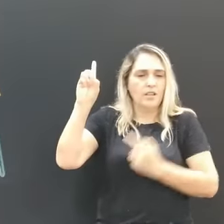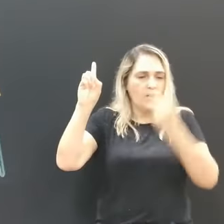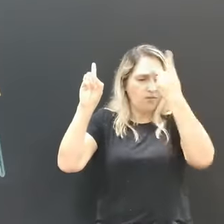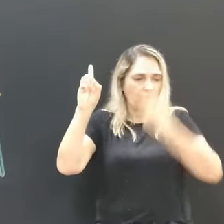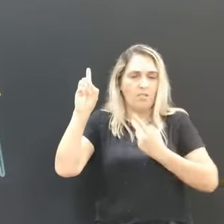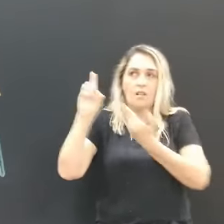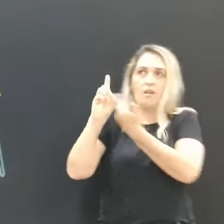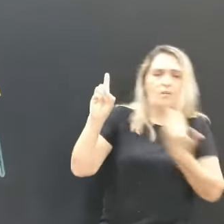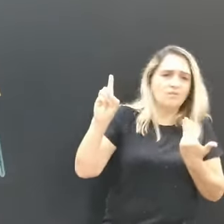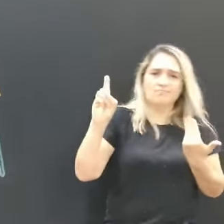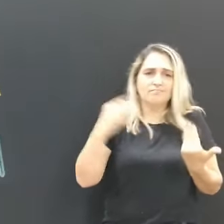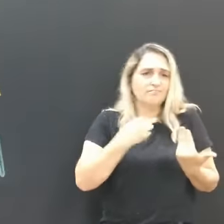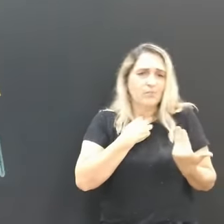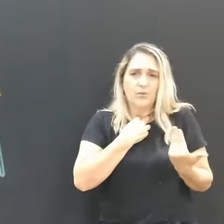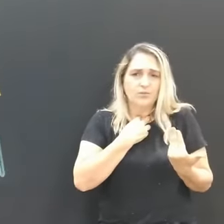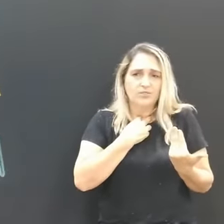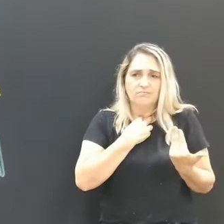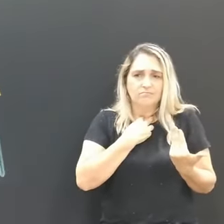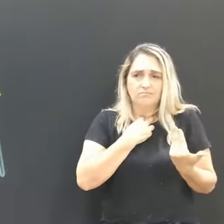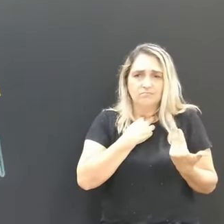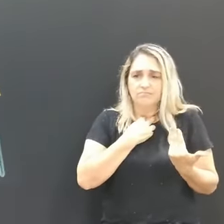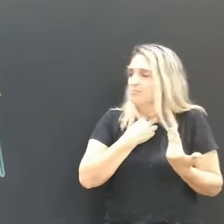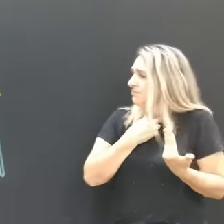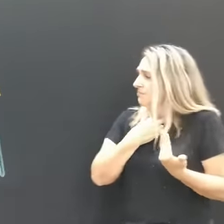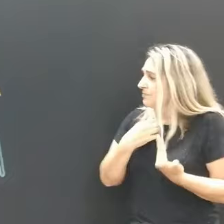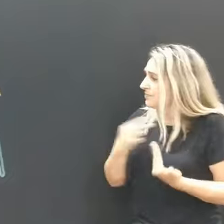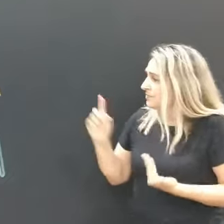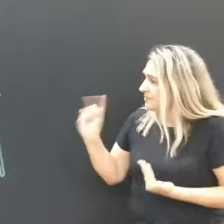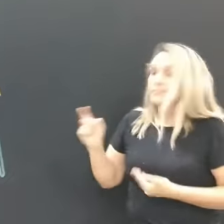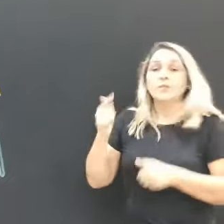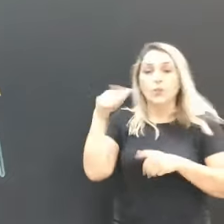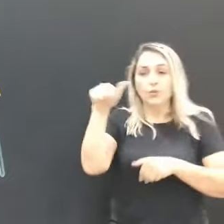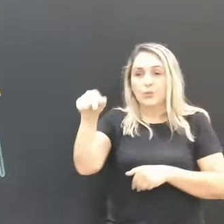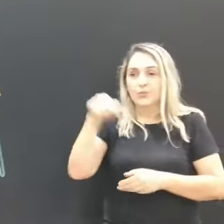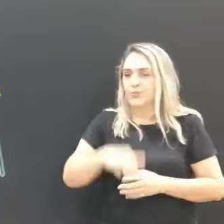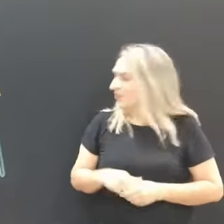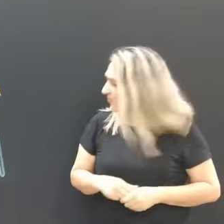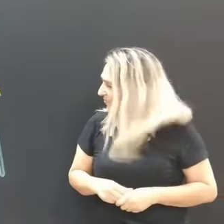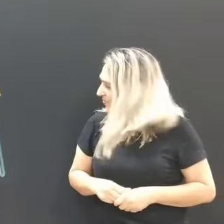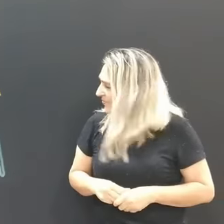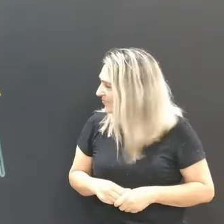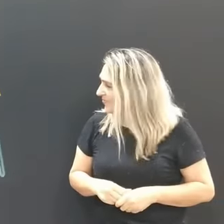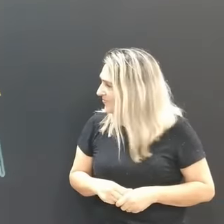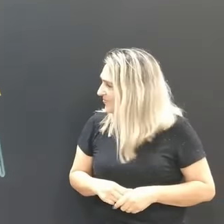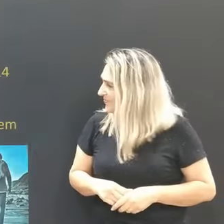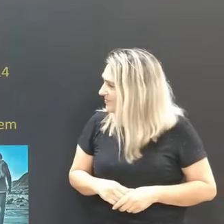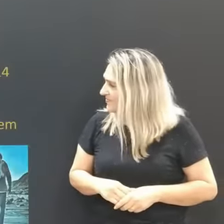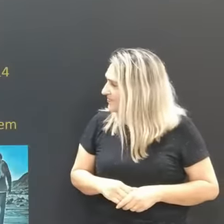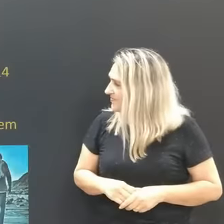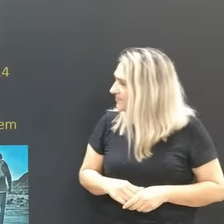com Ele. Eu não posso desprezá-lo, tentar viver sozinho, porque eu não consigo.